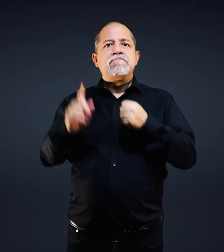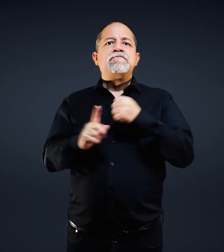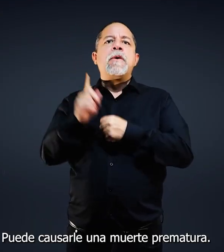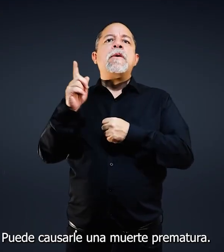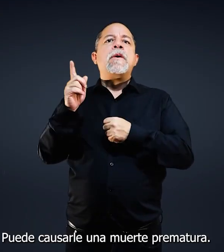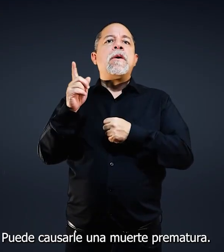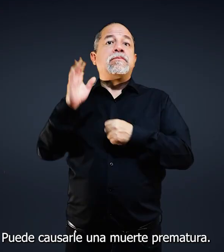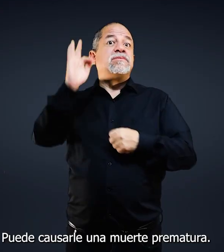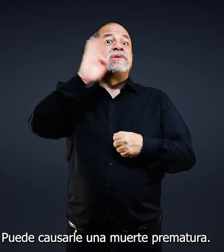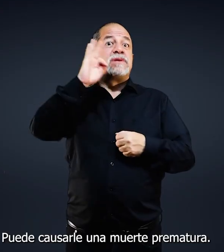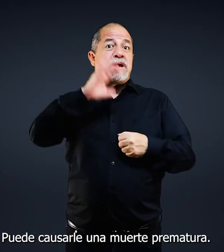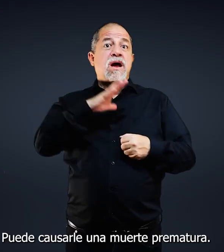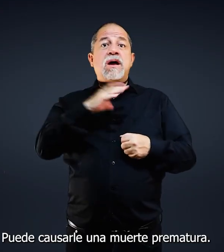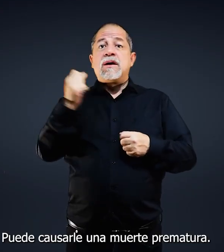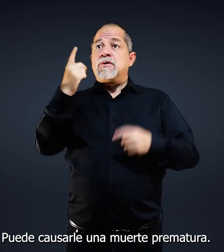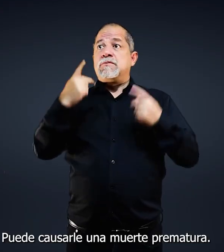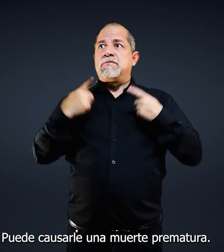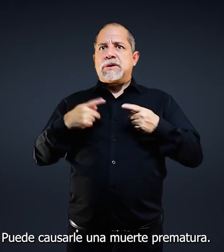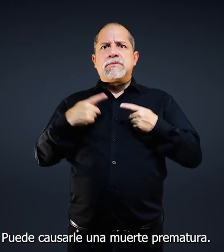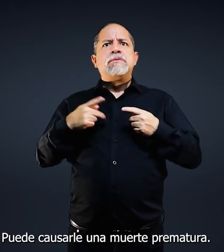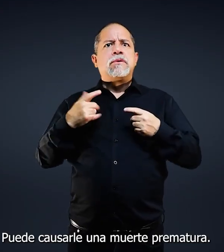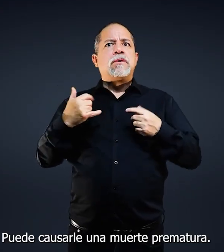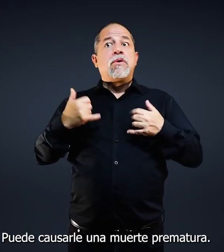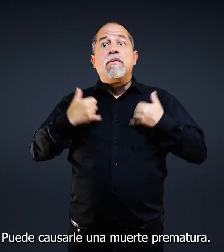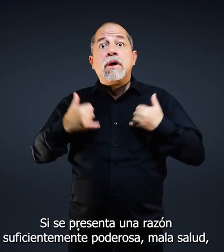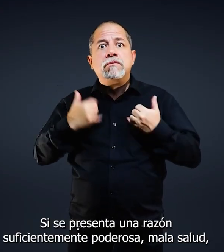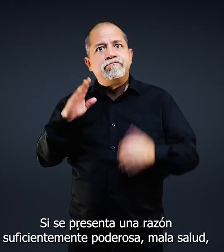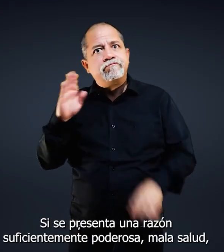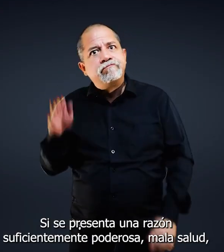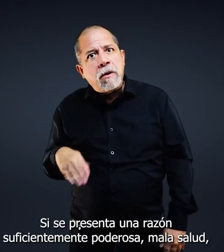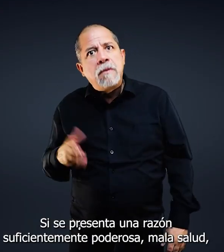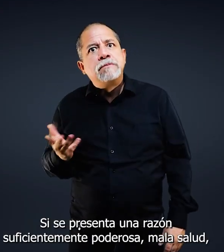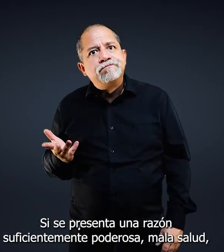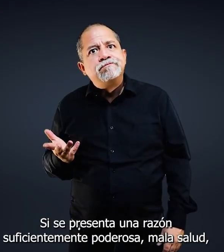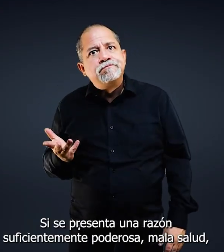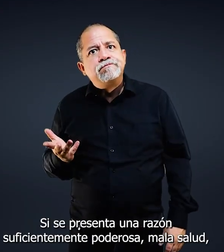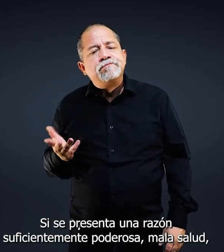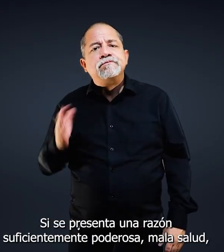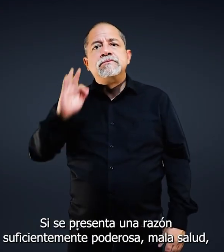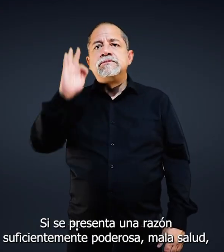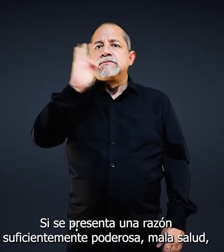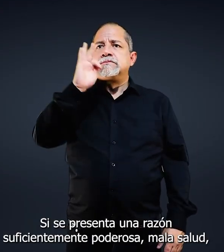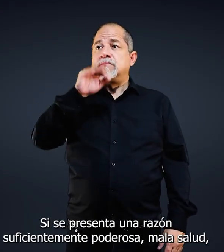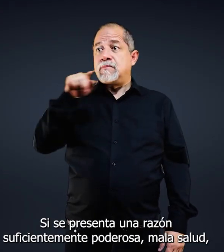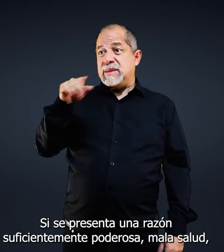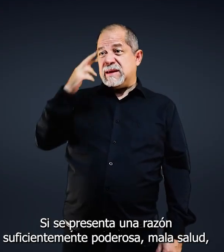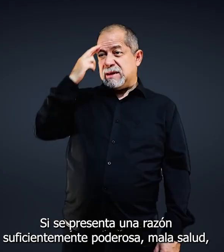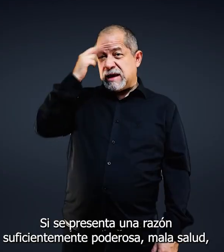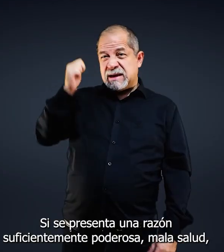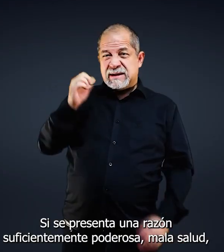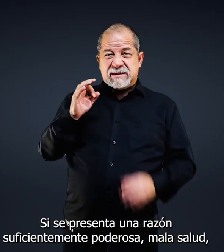Puede causarle una muerte prematura, si se presenta una razón suficientemente poderosa: mala